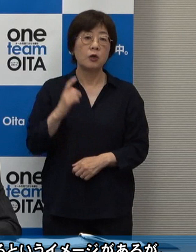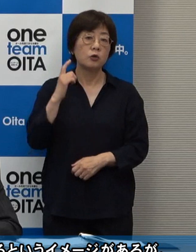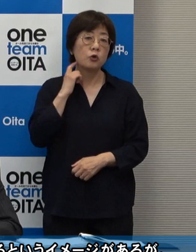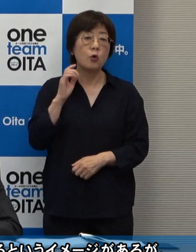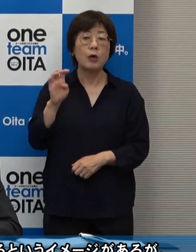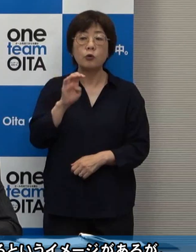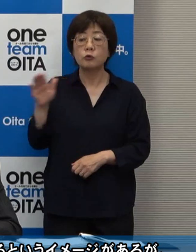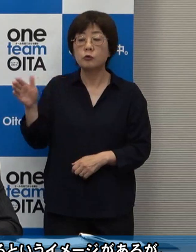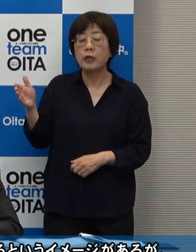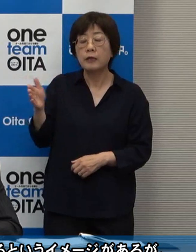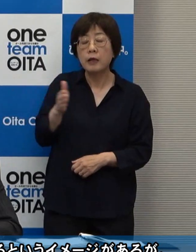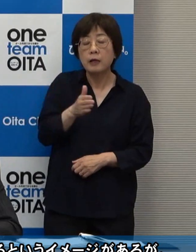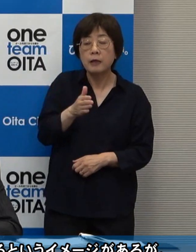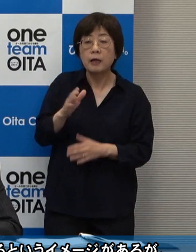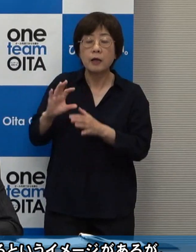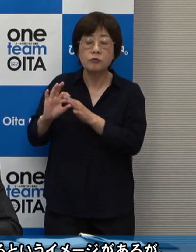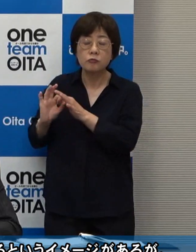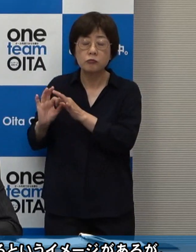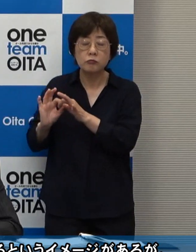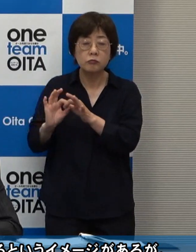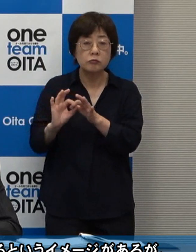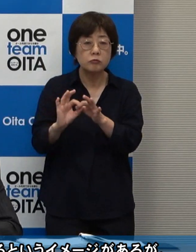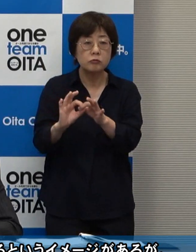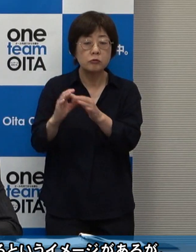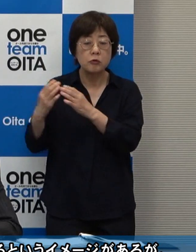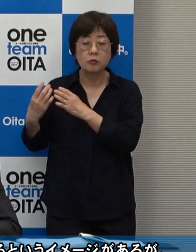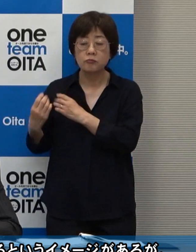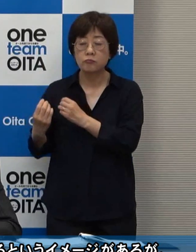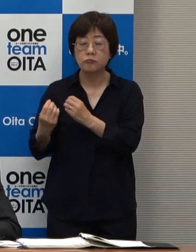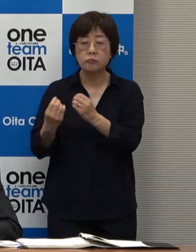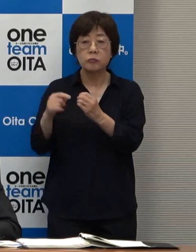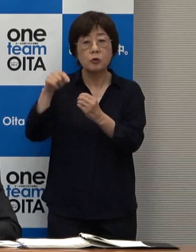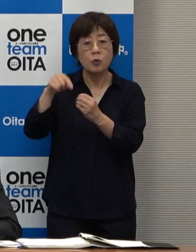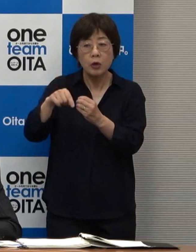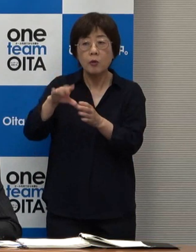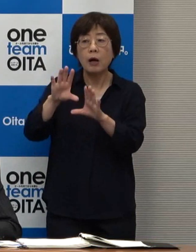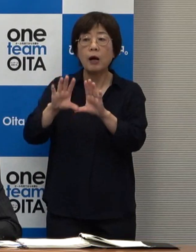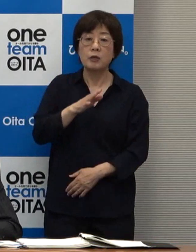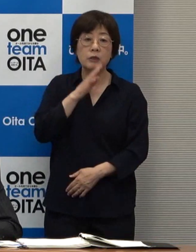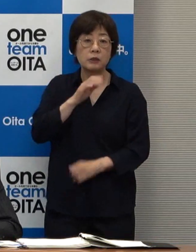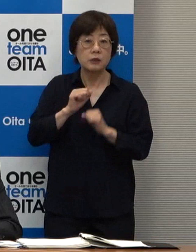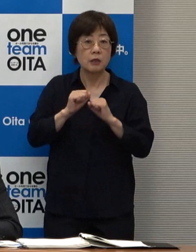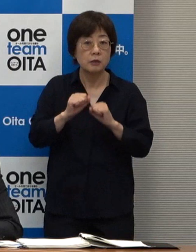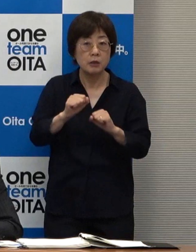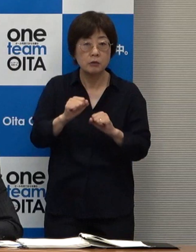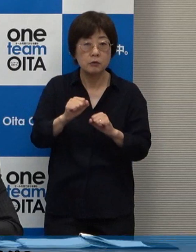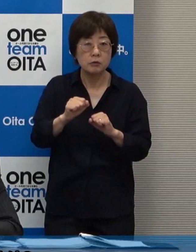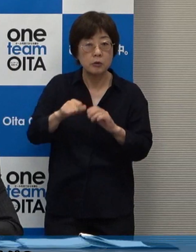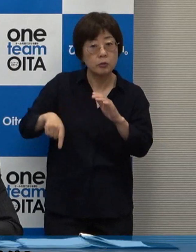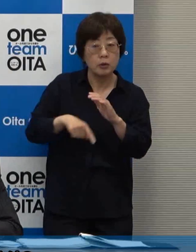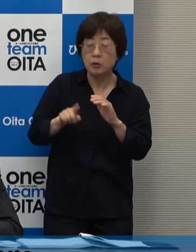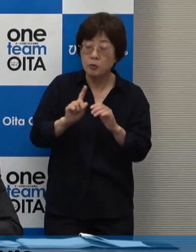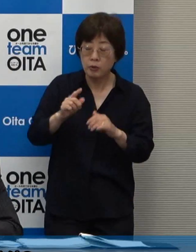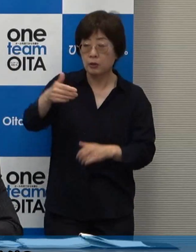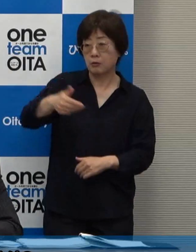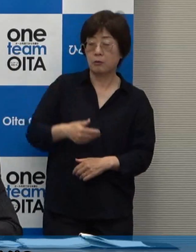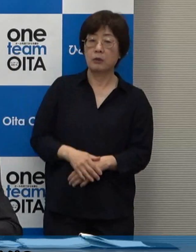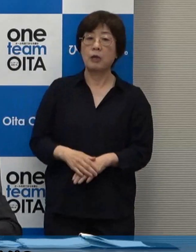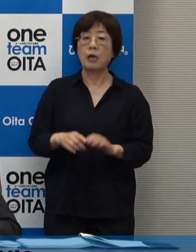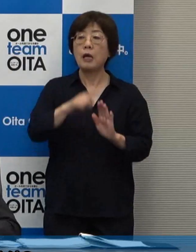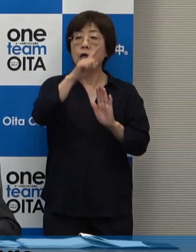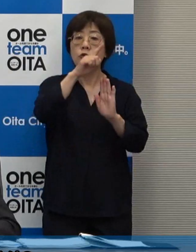年代からやっているようなことは廃止するものも結構あると思いますよ。あ、スケジュール的にはこ